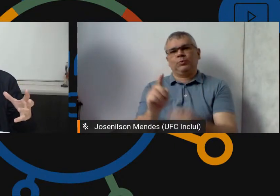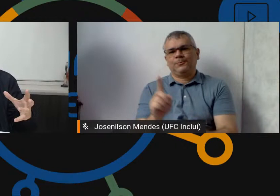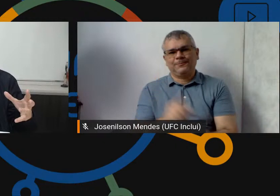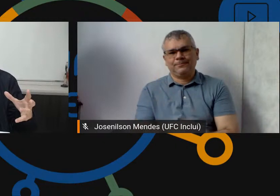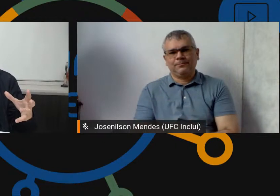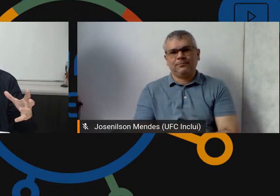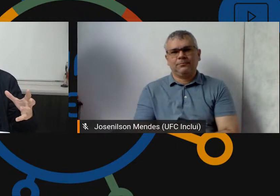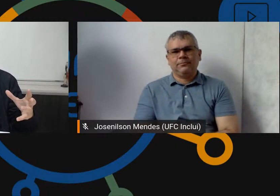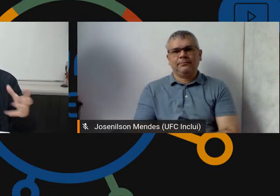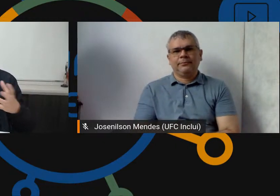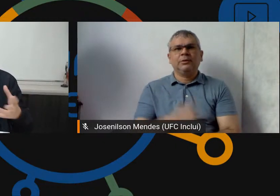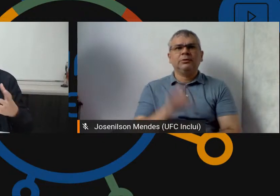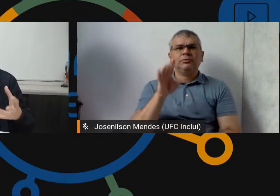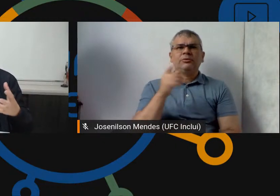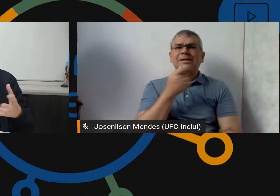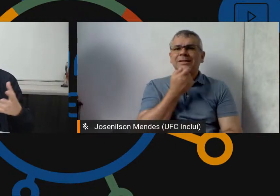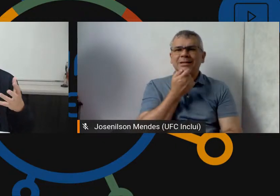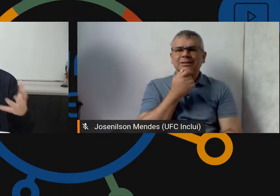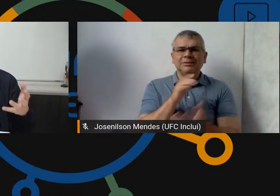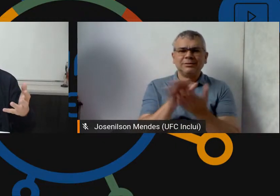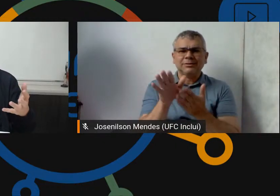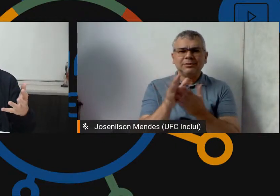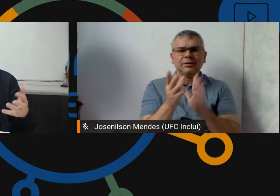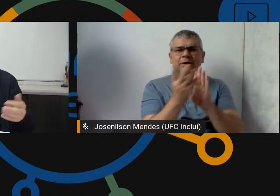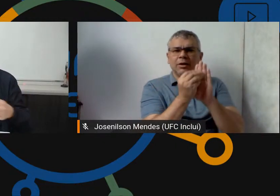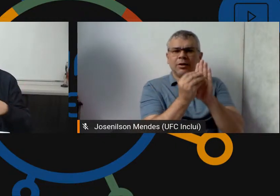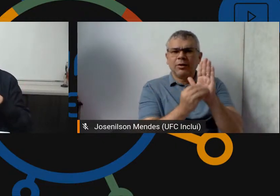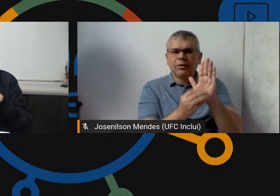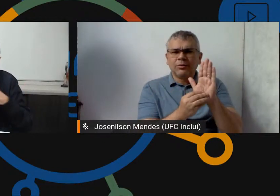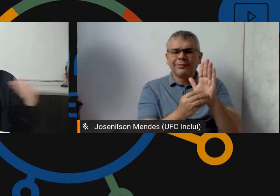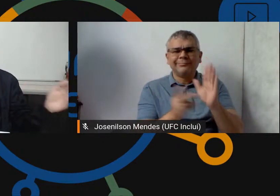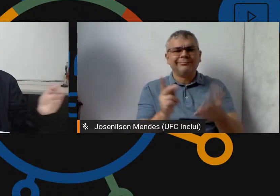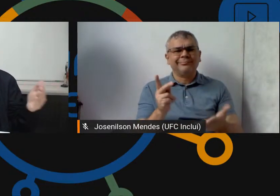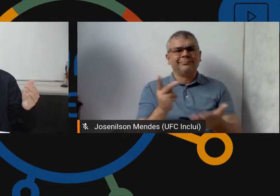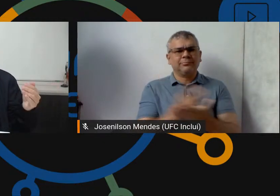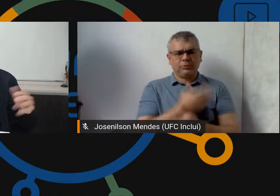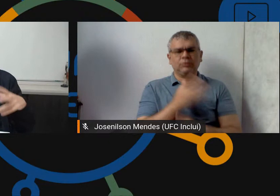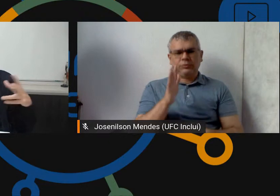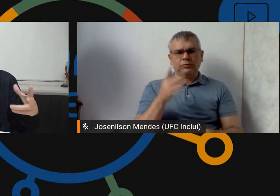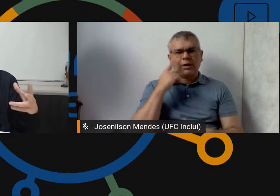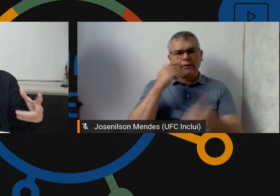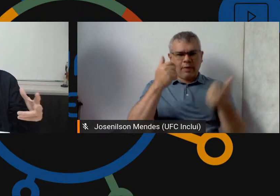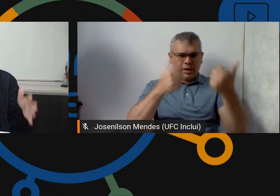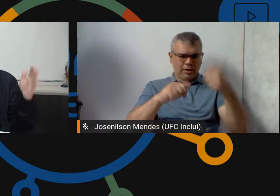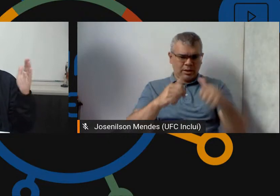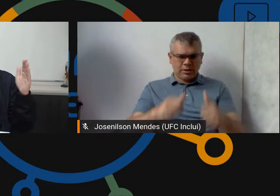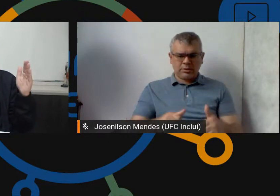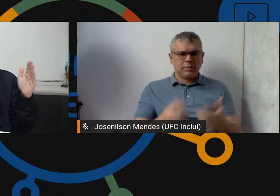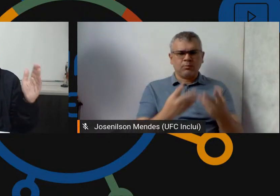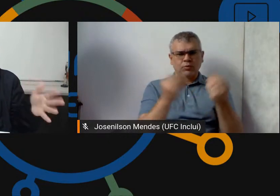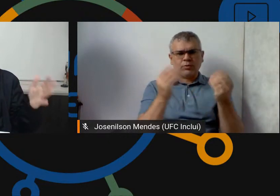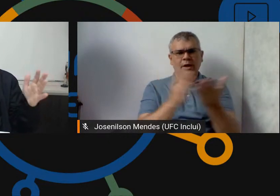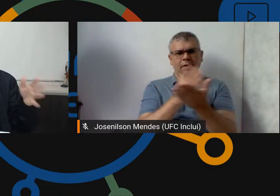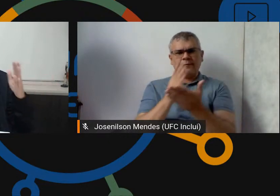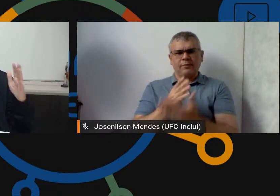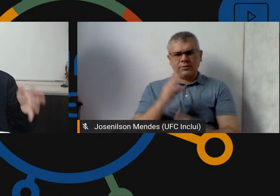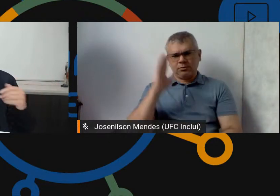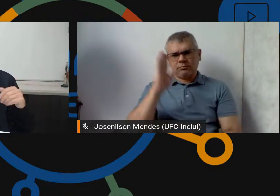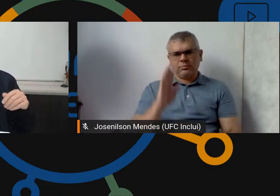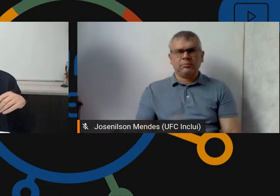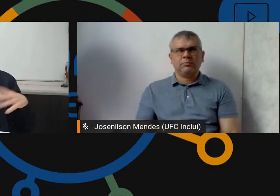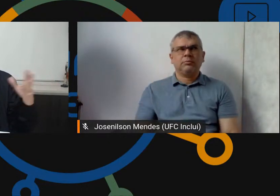inglês. Porque se o conteúdo tem erros primários, e eu já analisei muitas revistas brasileiras, muitas, são 30